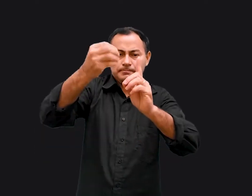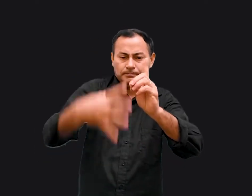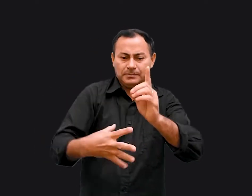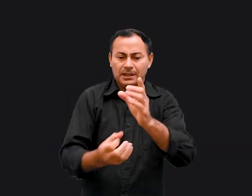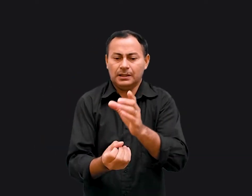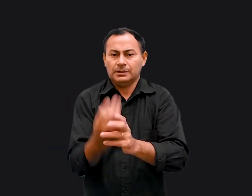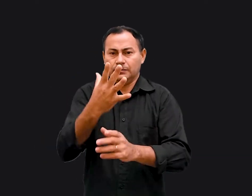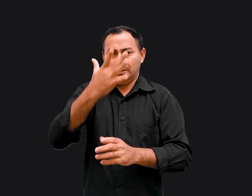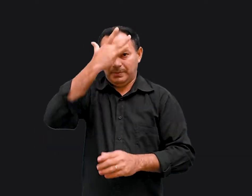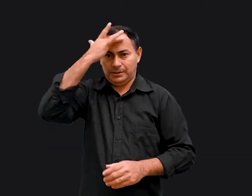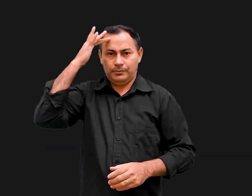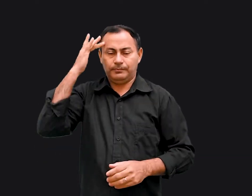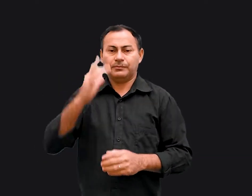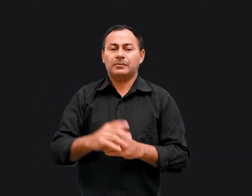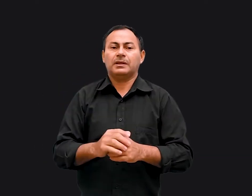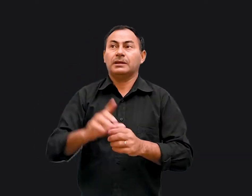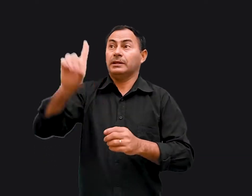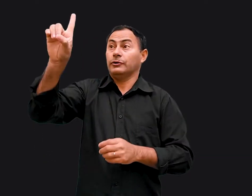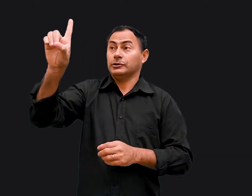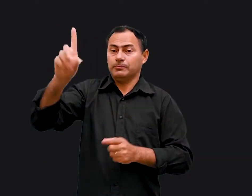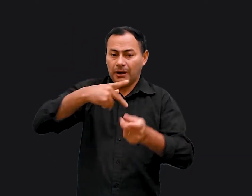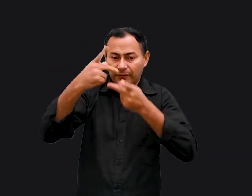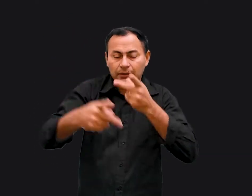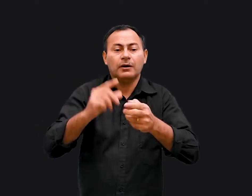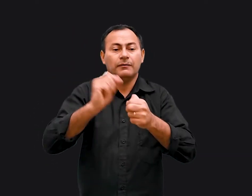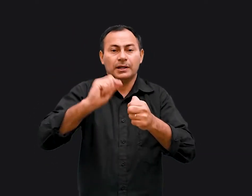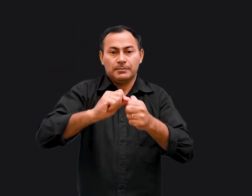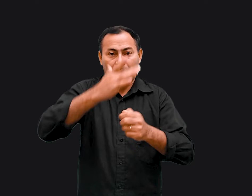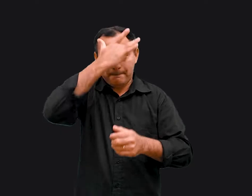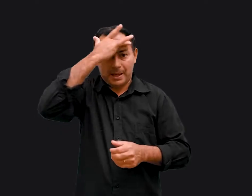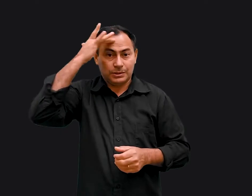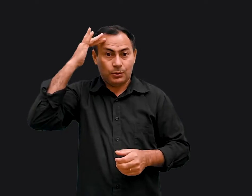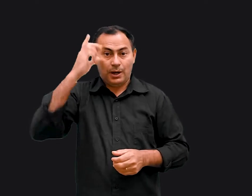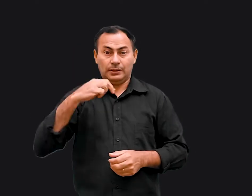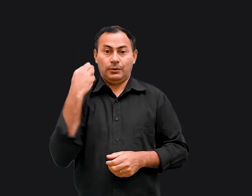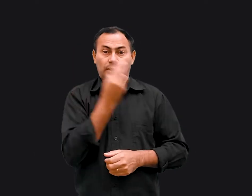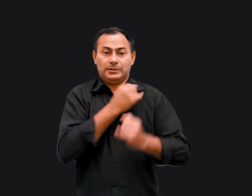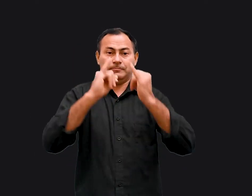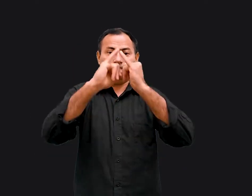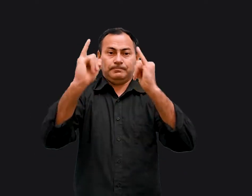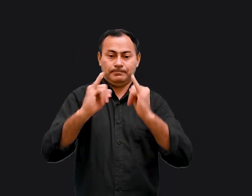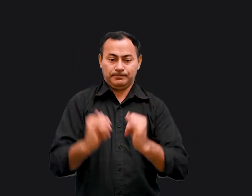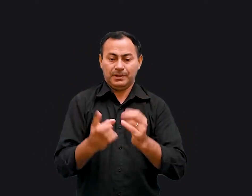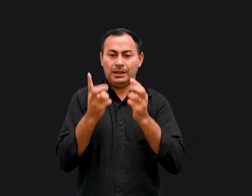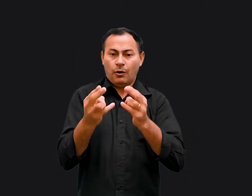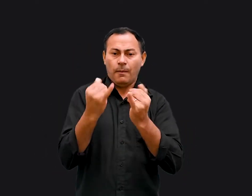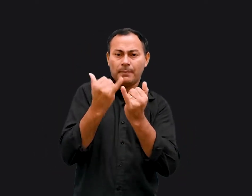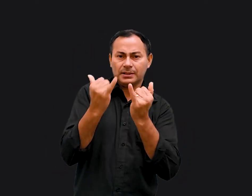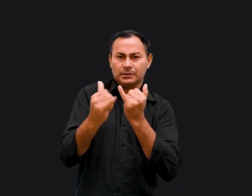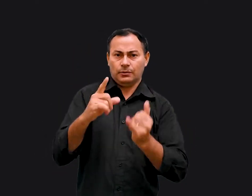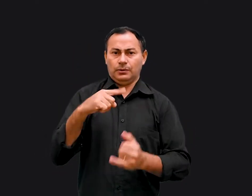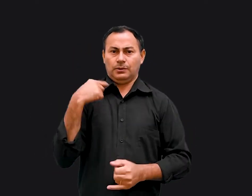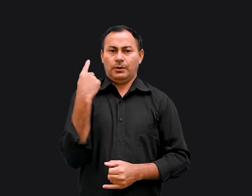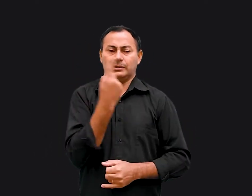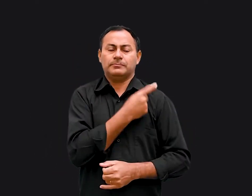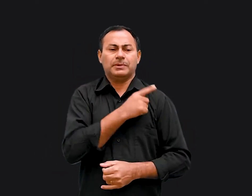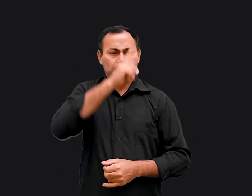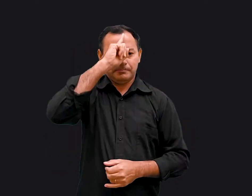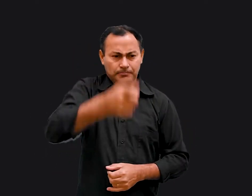do homem. E disse Deus: façamos o homem à nossa imagem, conforme a nossa semelhança, e domine sobre os